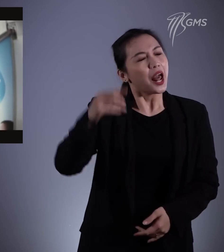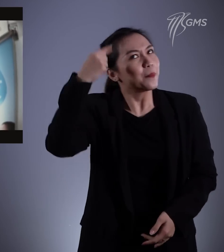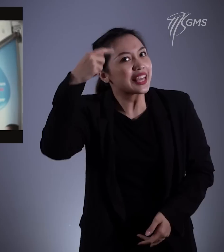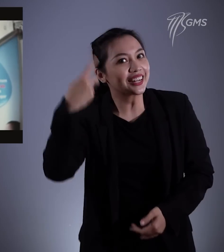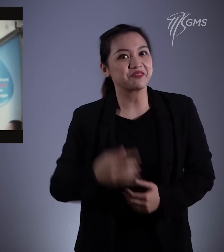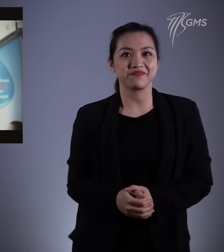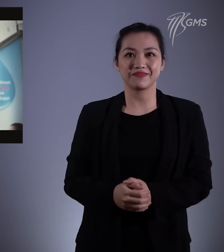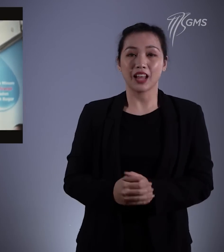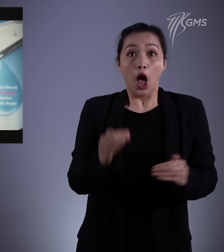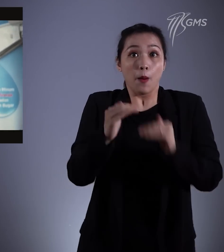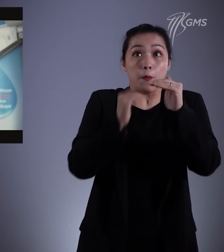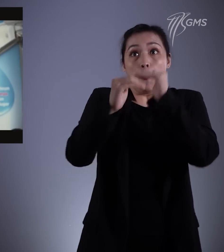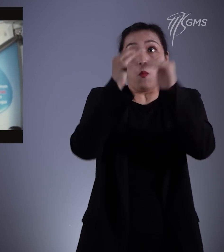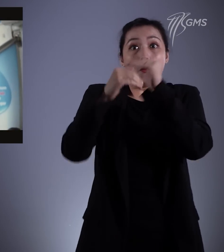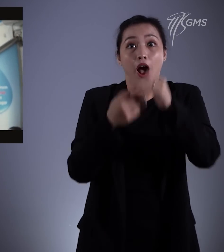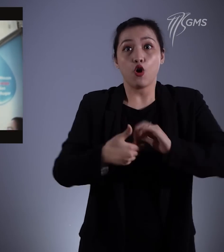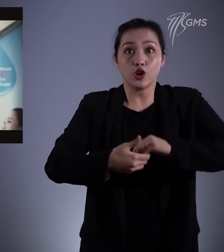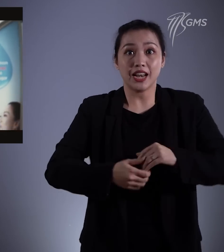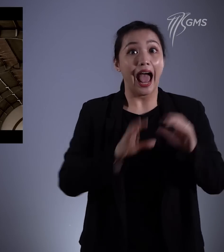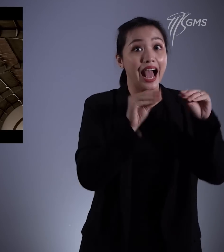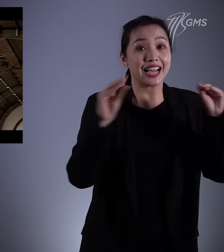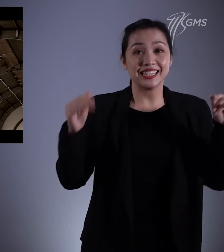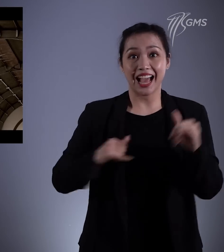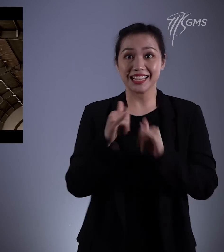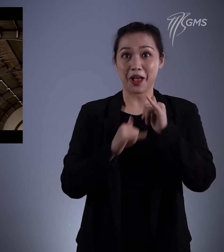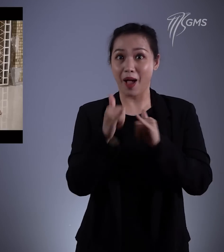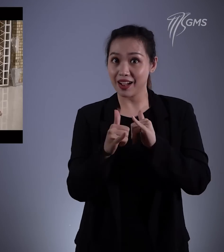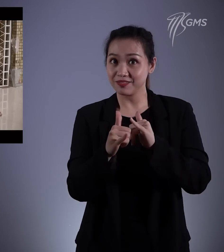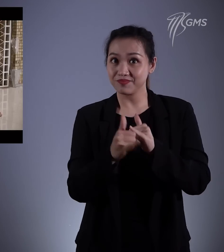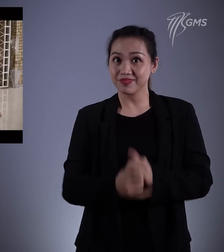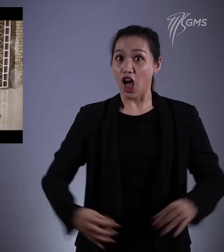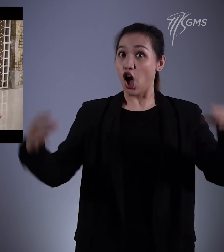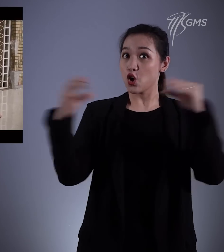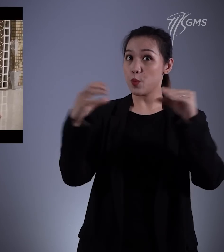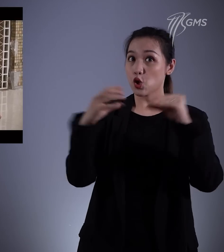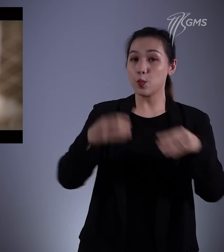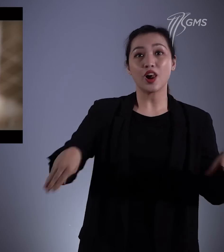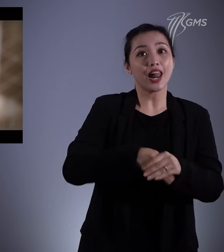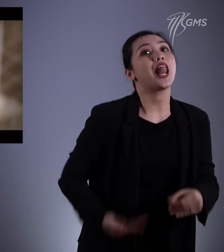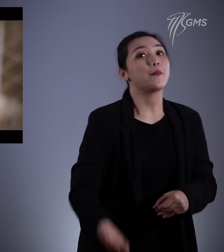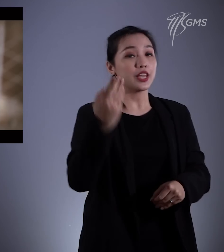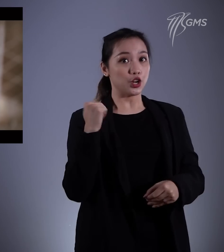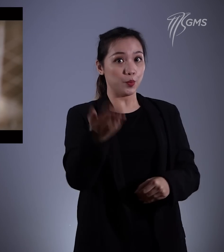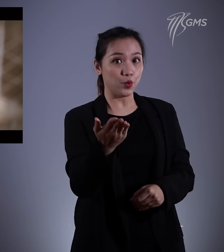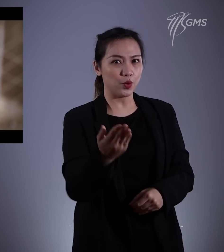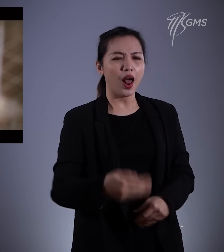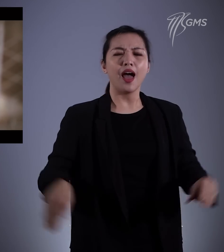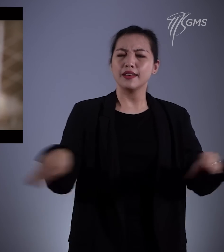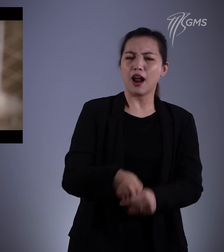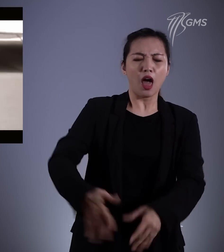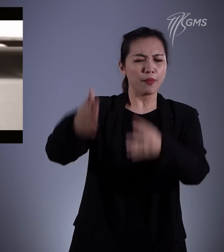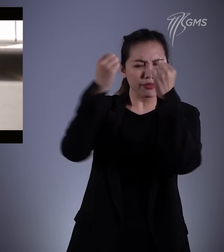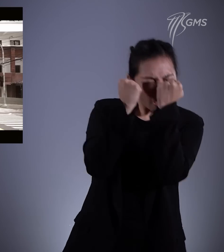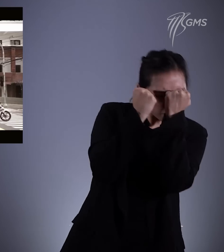Bangun teamwork aja dengan Roh Kudus dulu. Lalu bangun tim-tim dalam kehidupan kita dan dalam takut akan Tuhan.